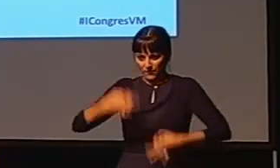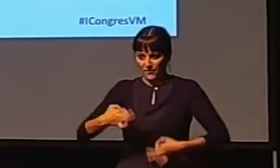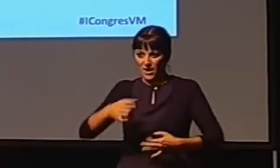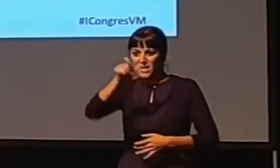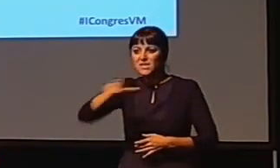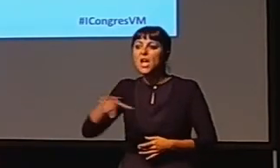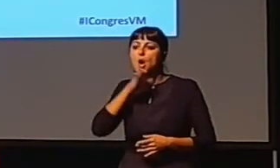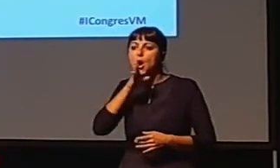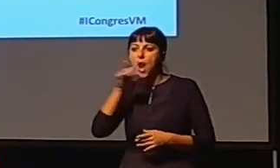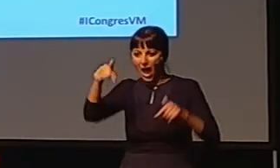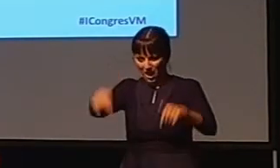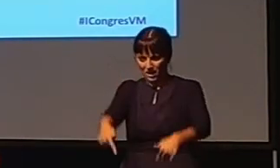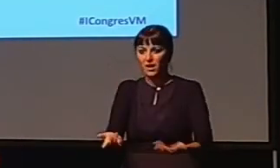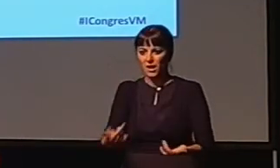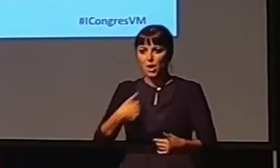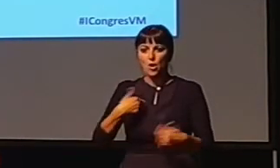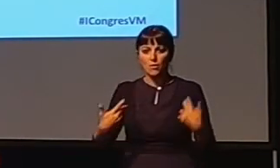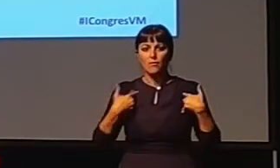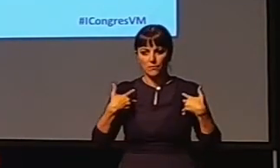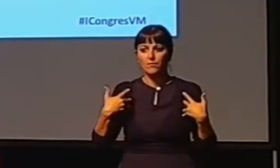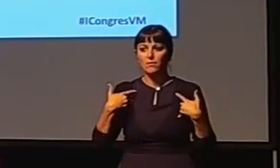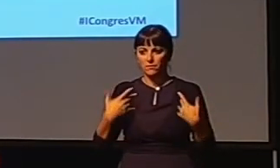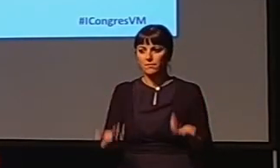estem fotudes, jo estic fotuda.